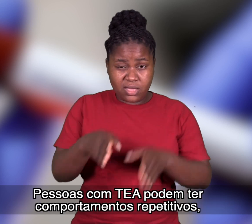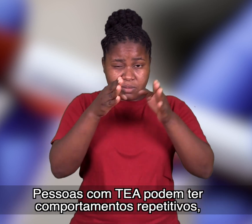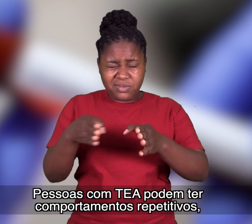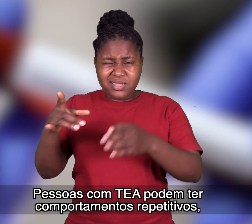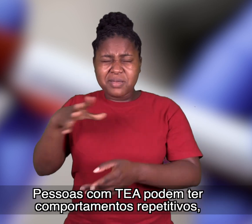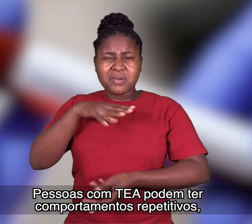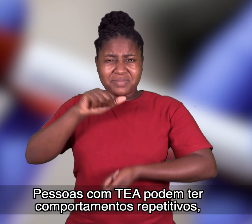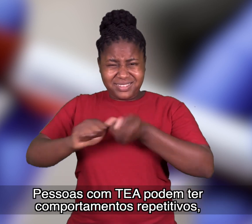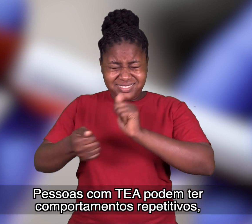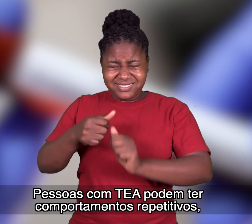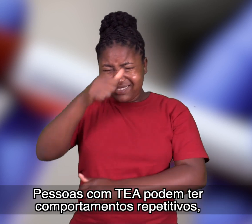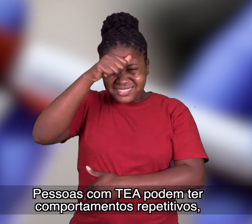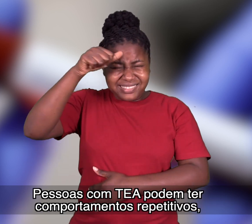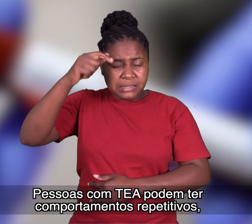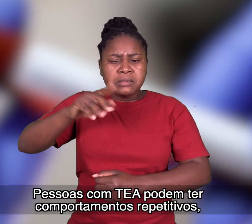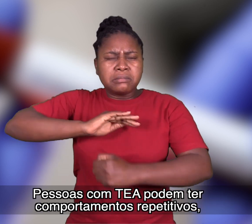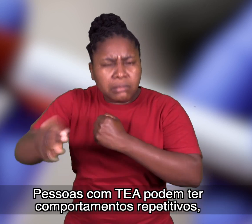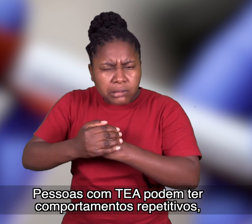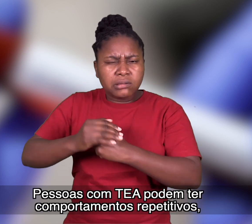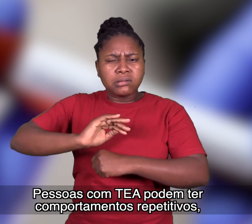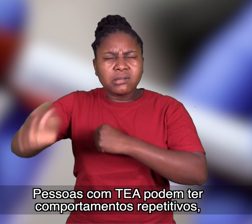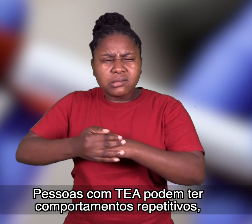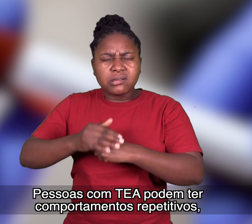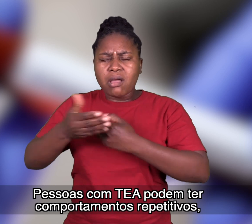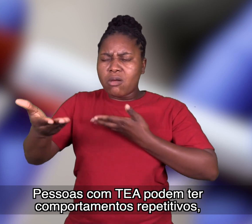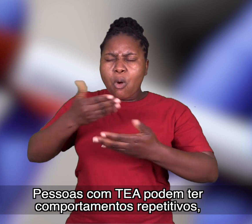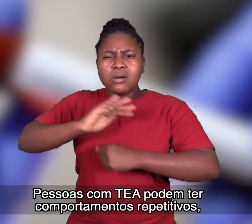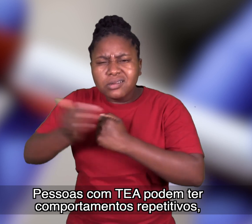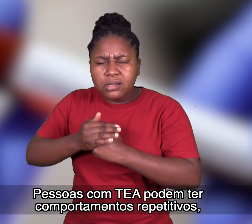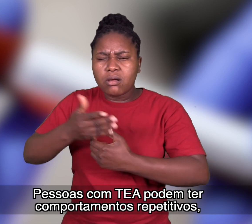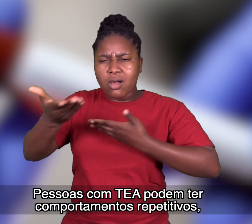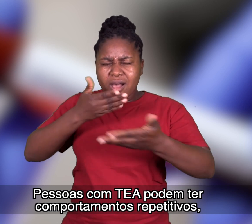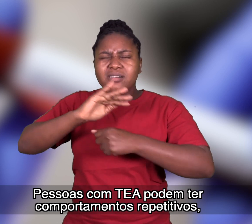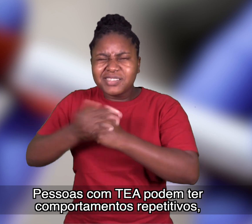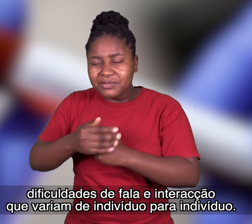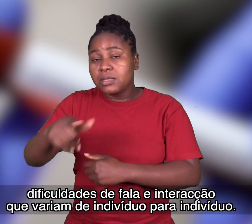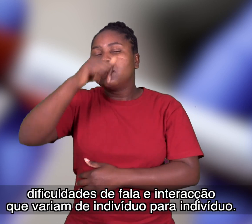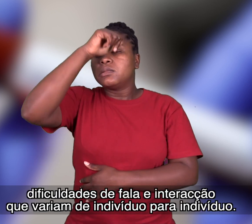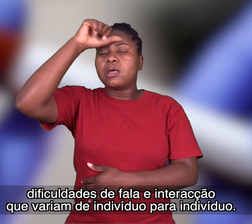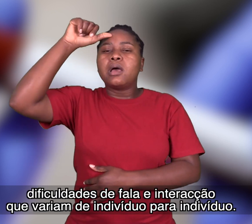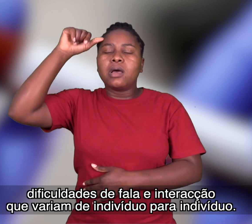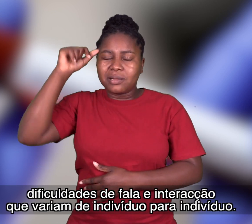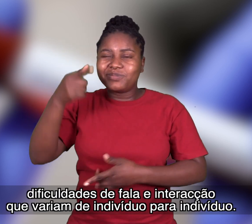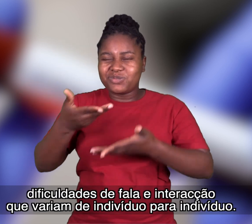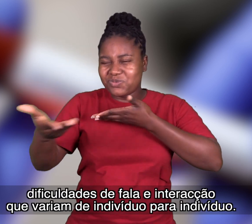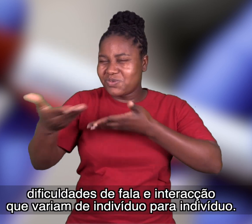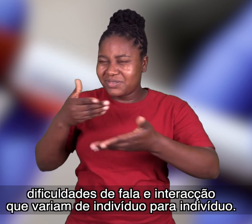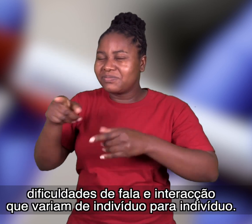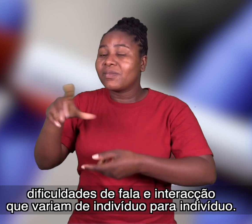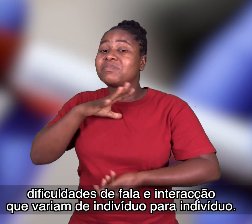Pessoas com transtorno do espectro autista podem ter comportamentos repetitivos, dificuldades de fala e interação que